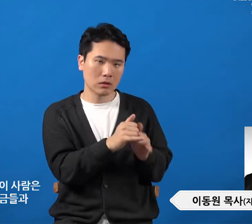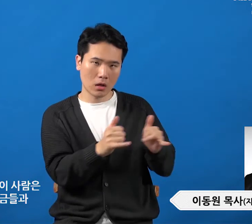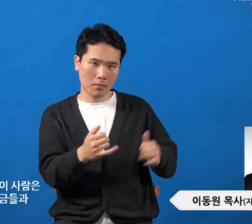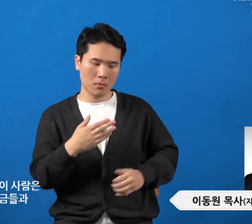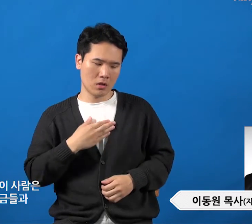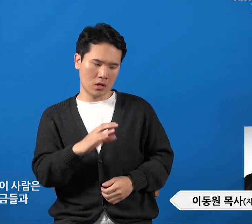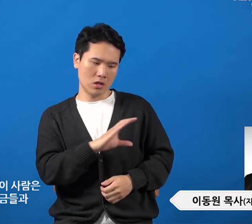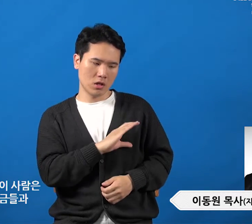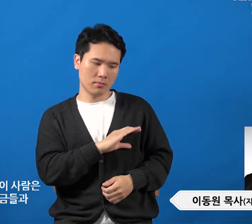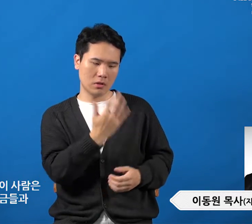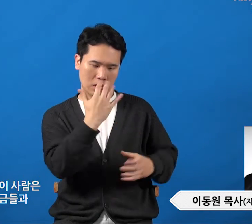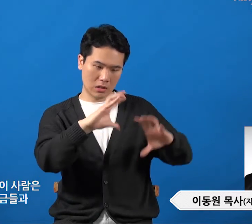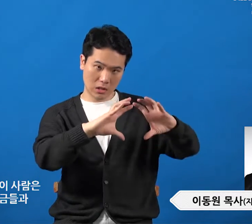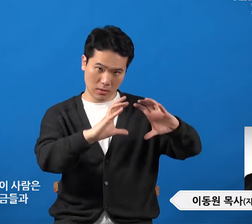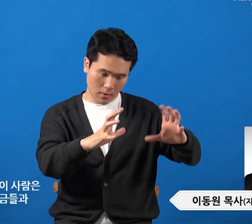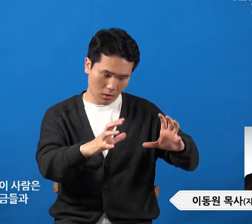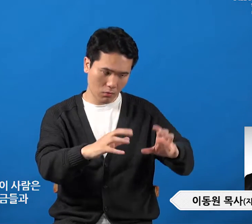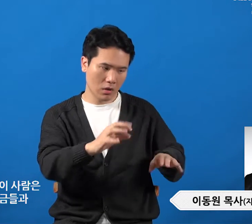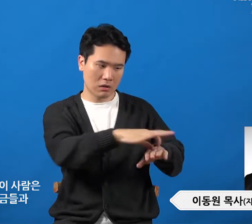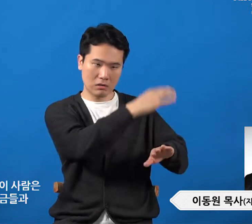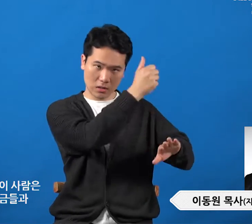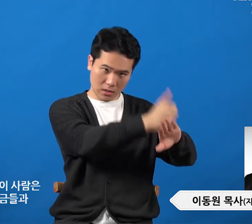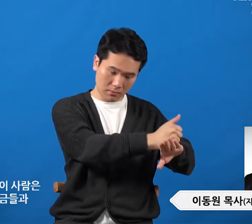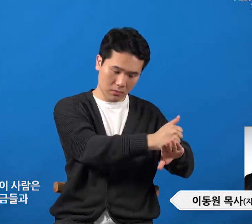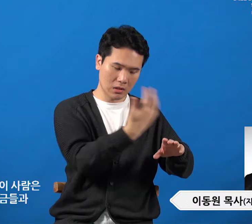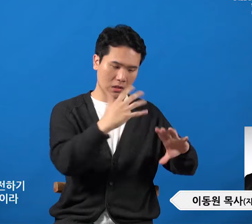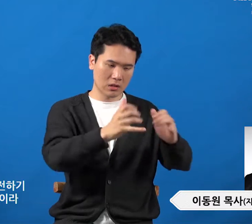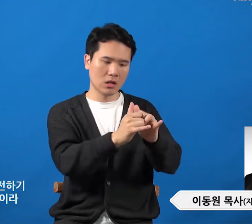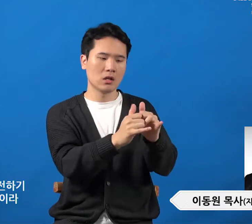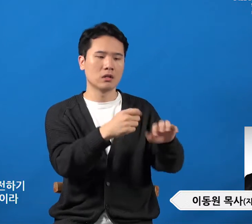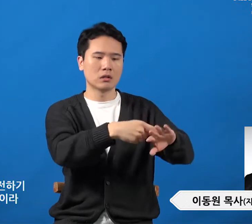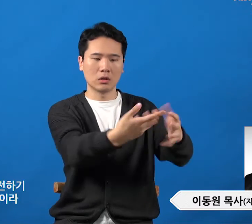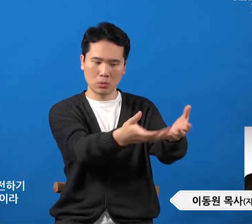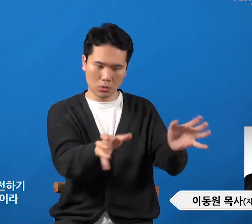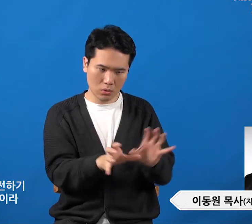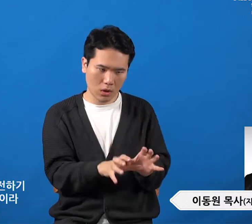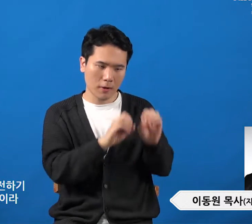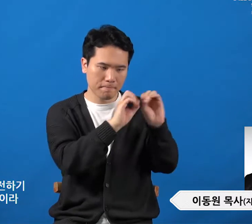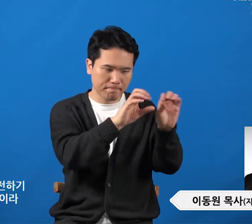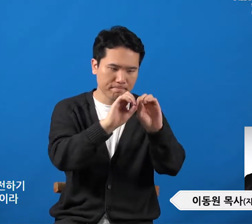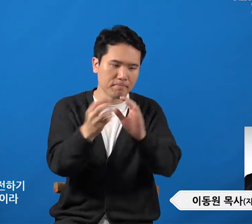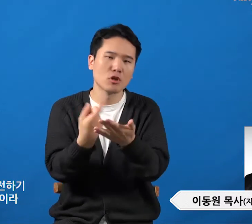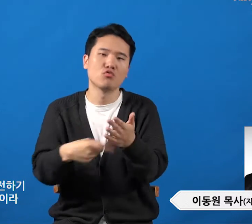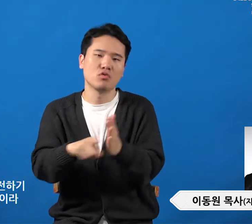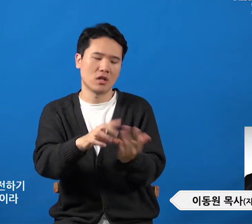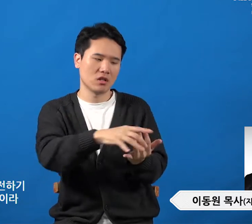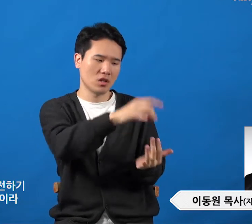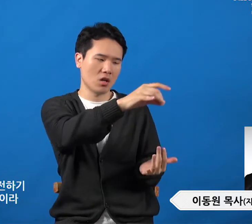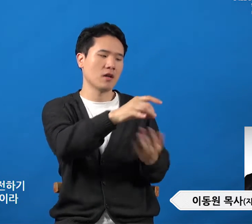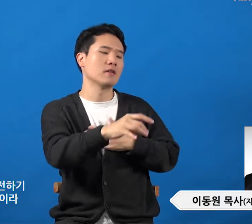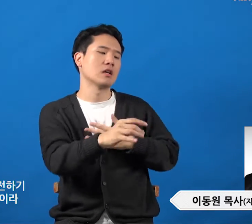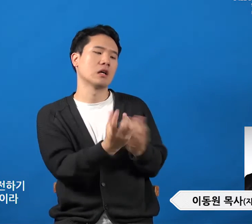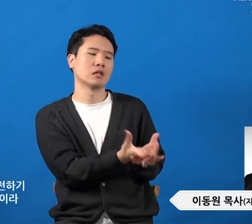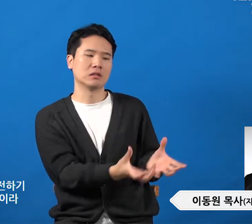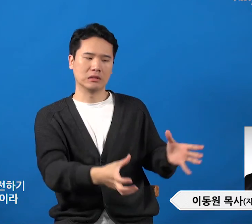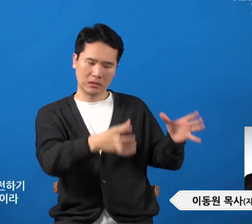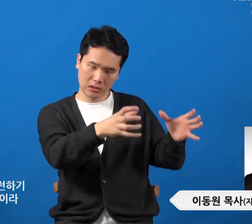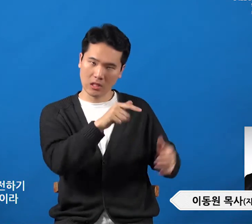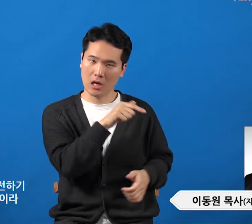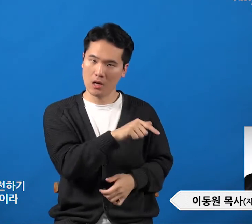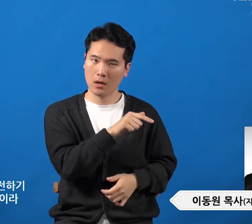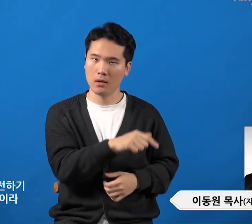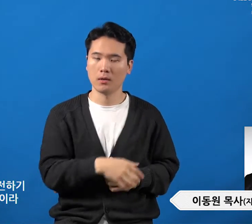사람은 내 이름을 이방인과 임금들과 이스라엘 자손에게 전하기 위해 택한 나의 그릇이라.